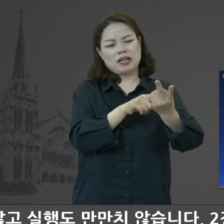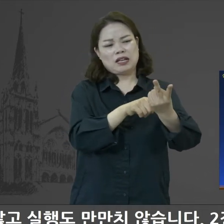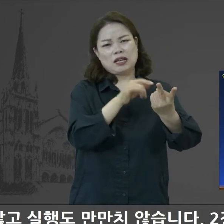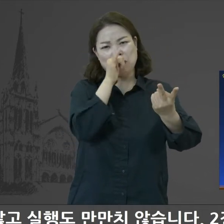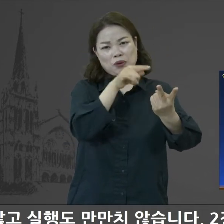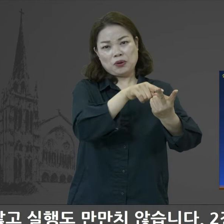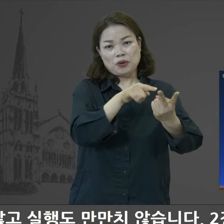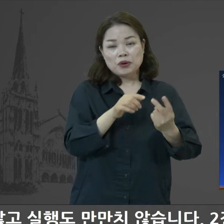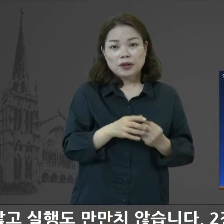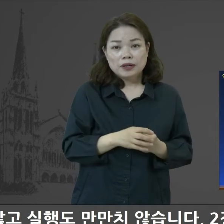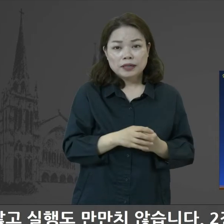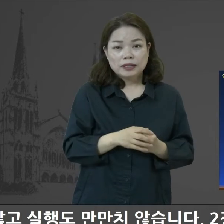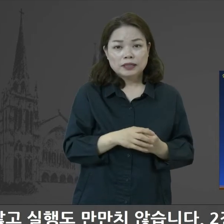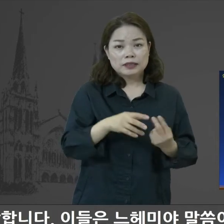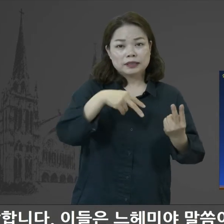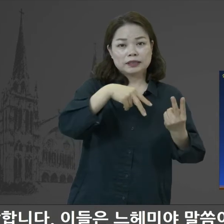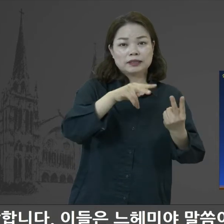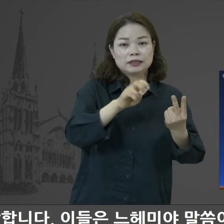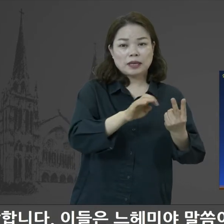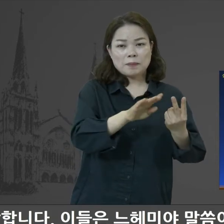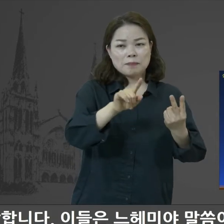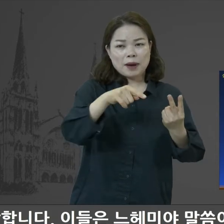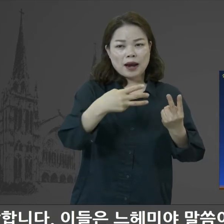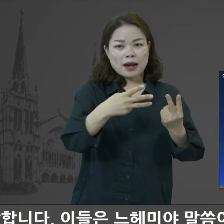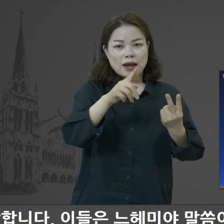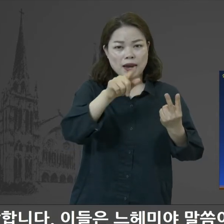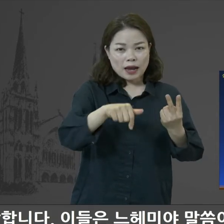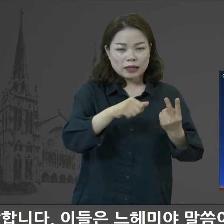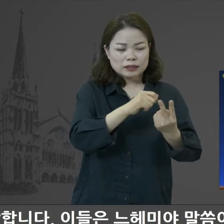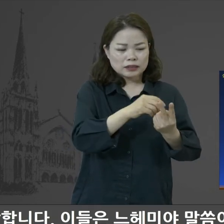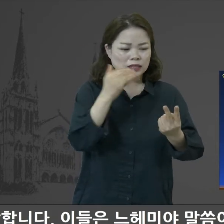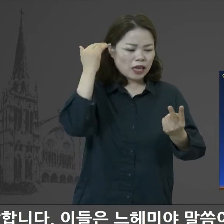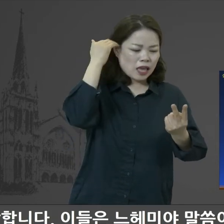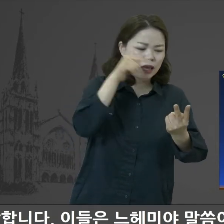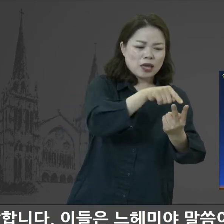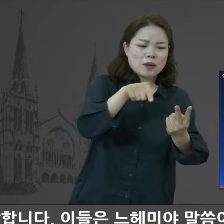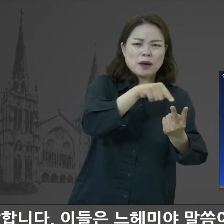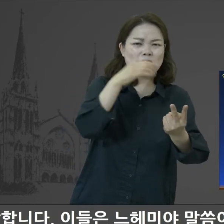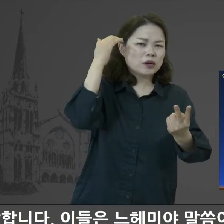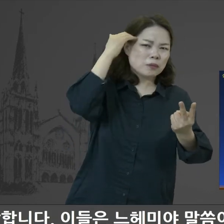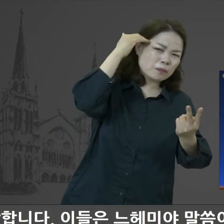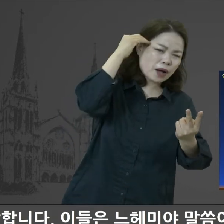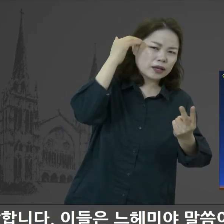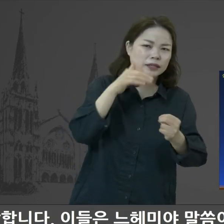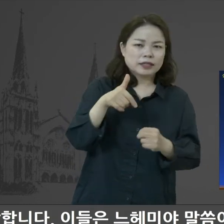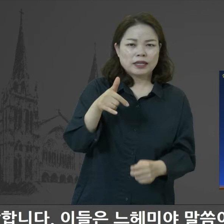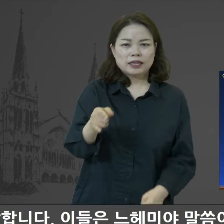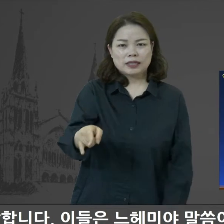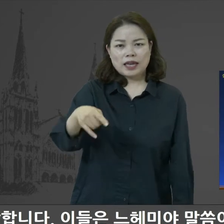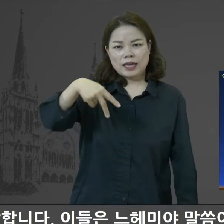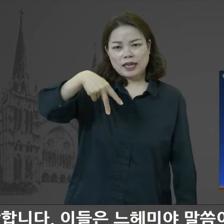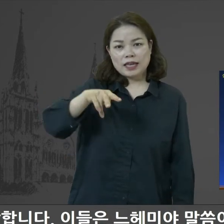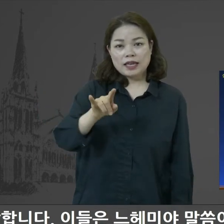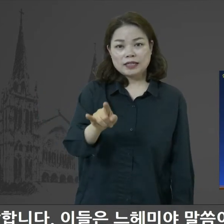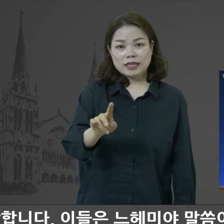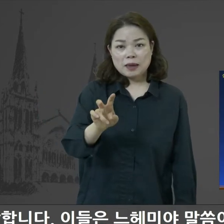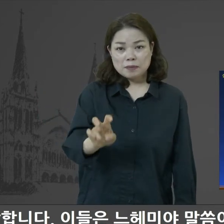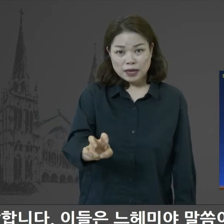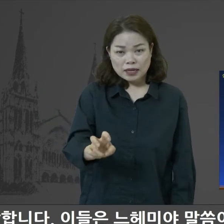보게 됩니다. 산발락과 도비야, 2명의 회방꾼뿐만이 아니라 게셈이라는 사람까지